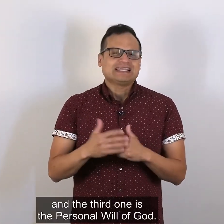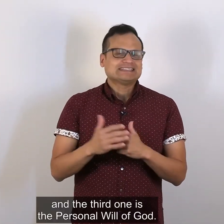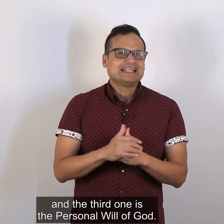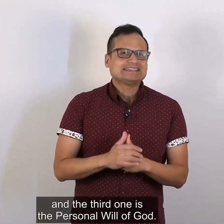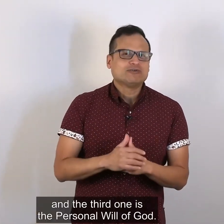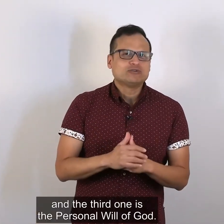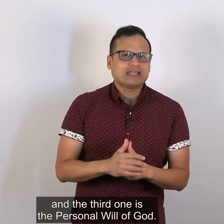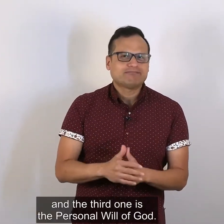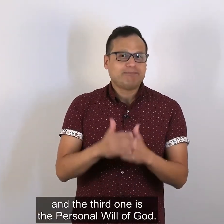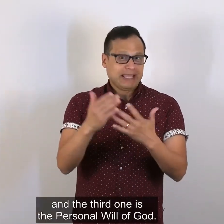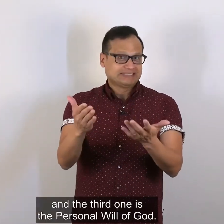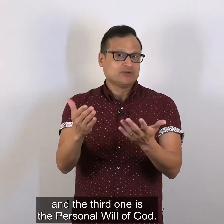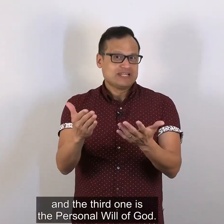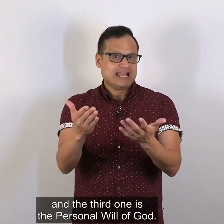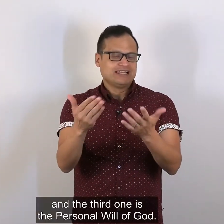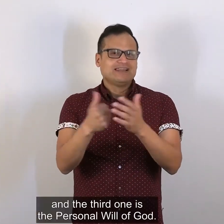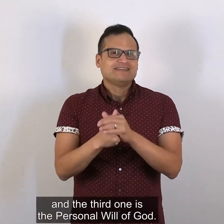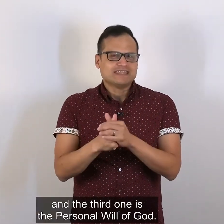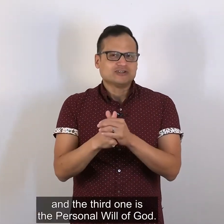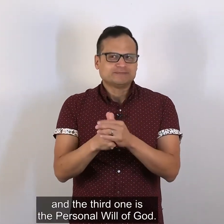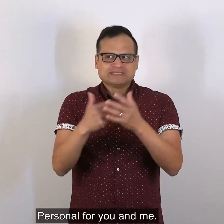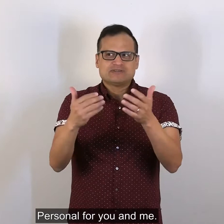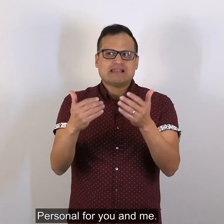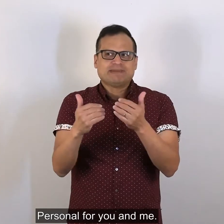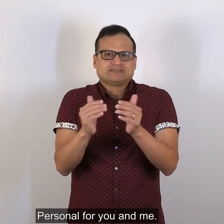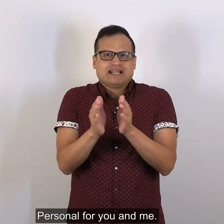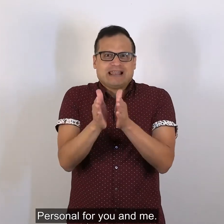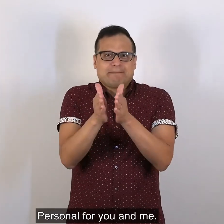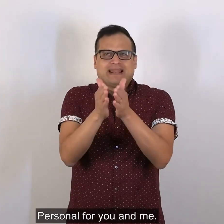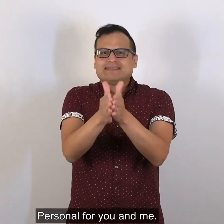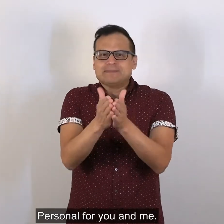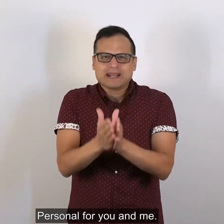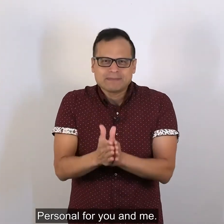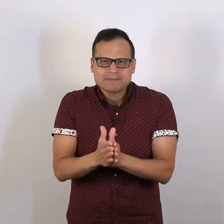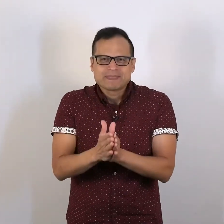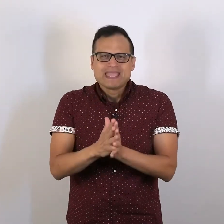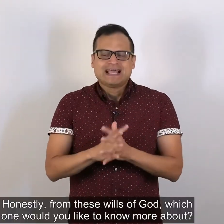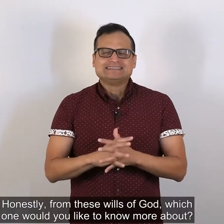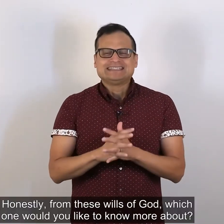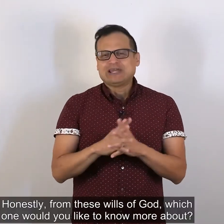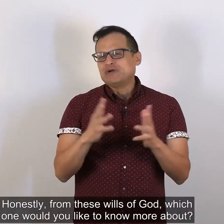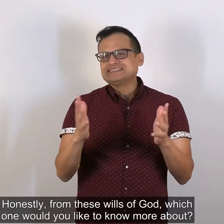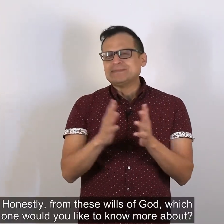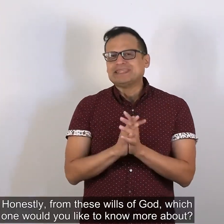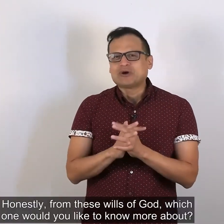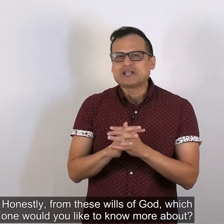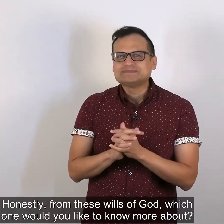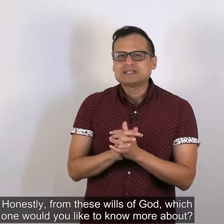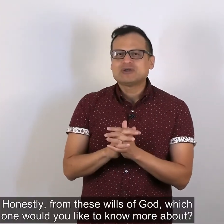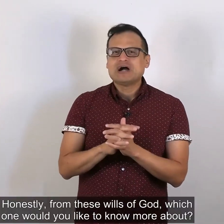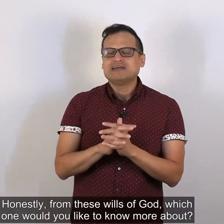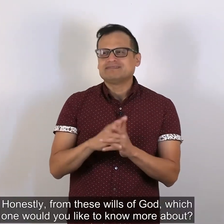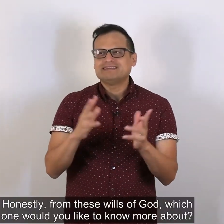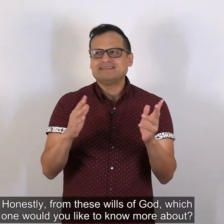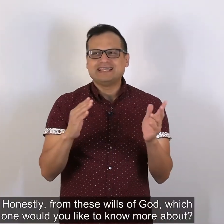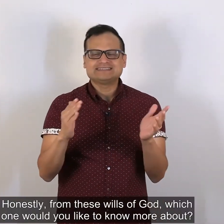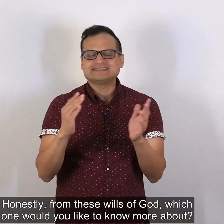tercera es la voluntad personal de Dios. Personal para ti y para mí. Así que, honestamente, con respecto a estas